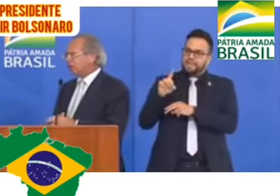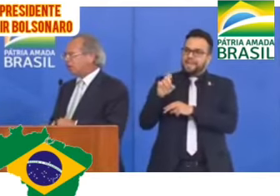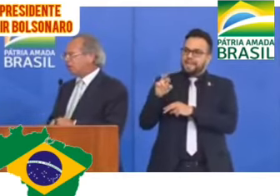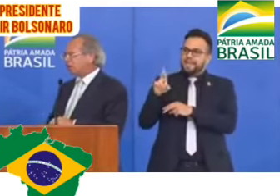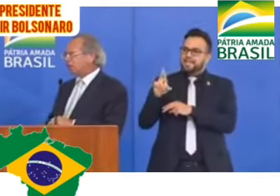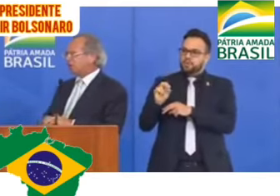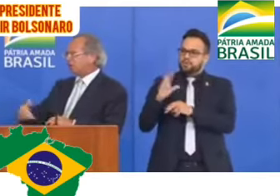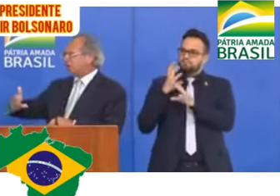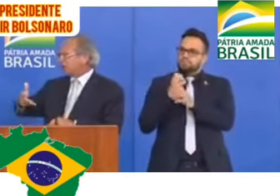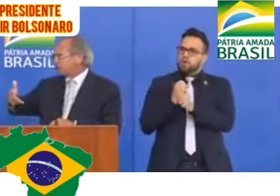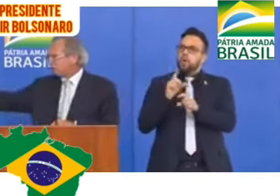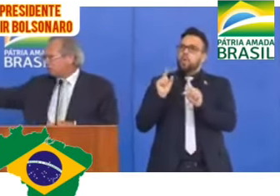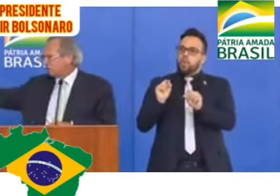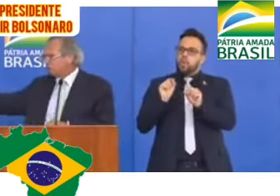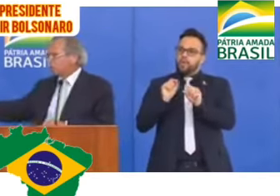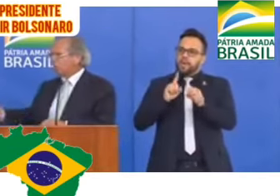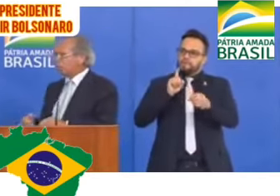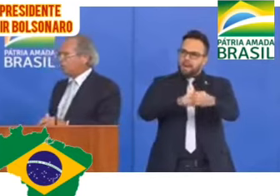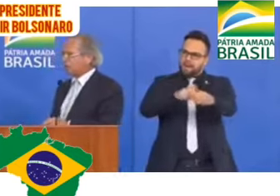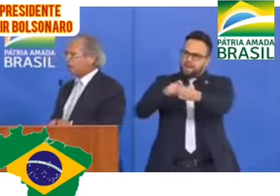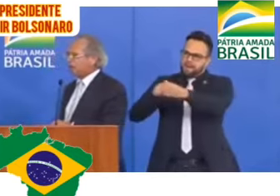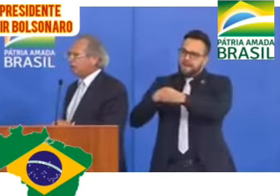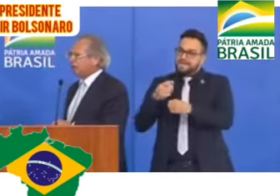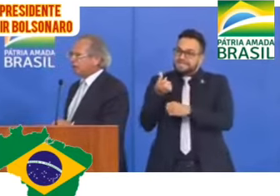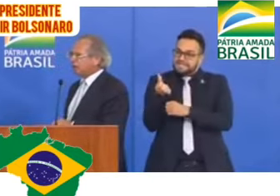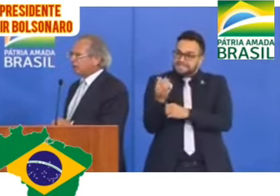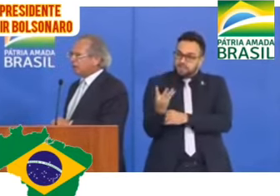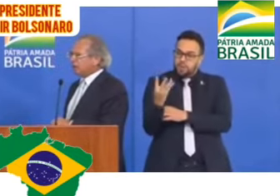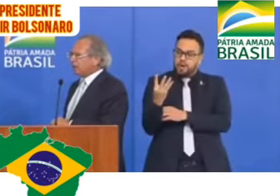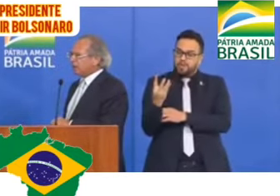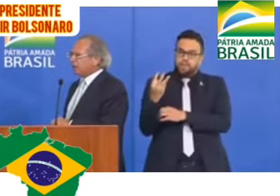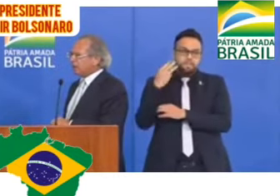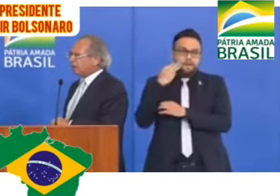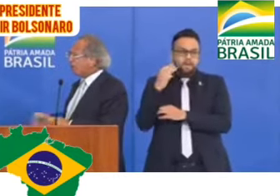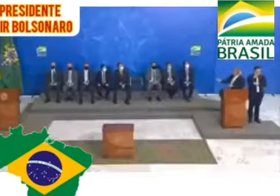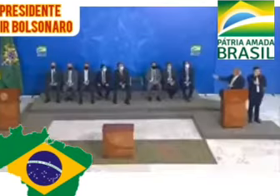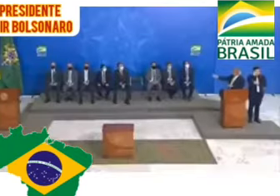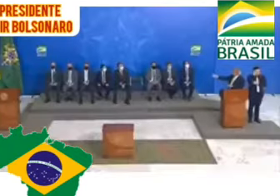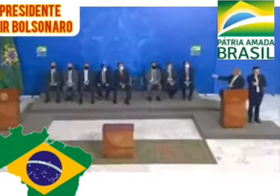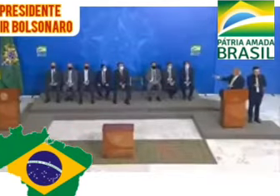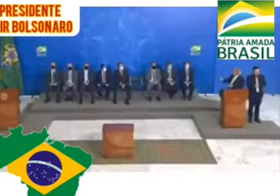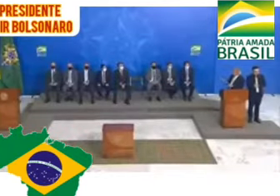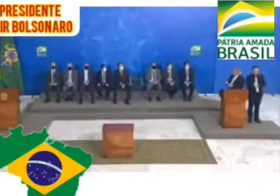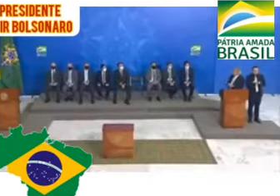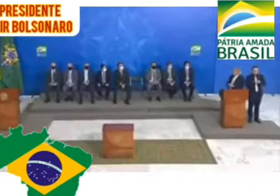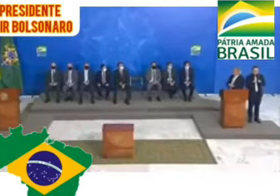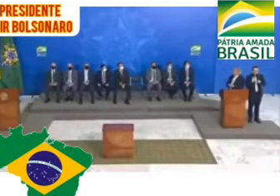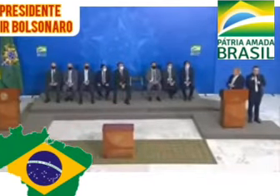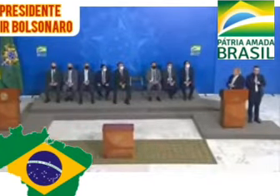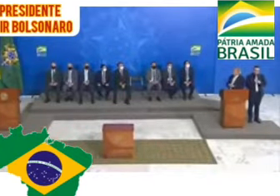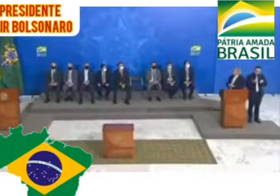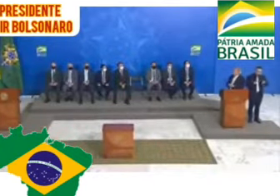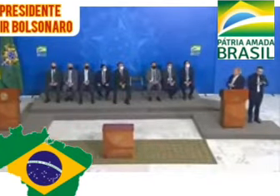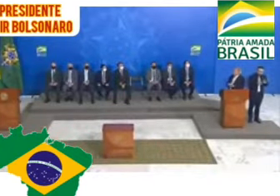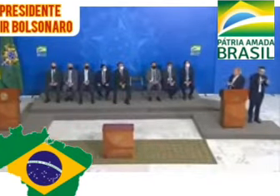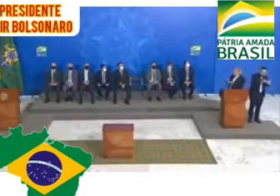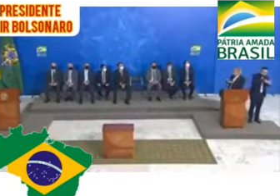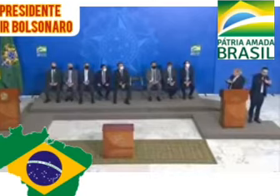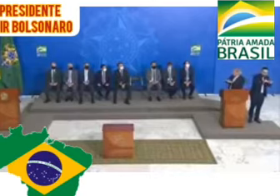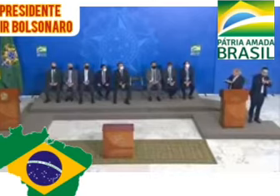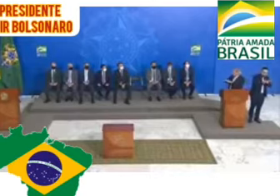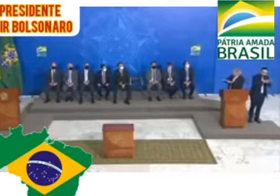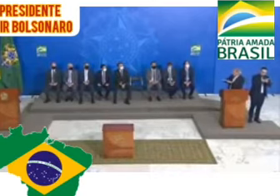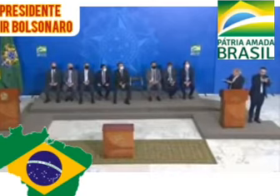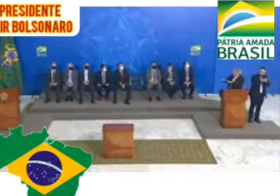digitalizou 64 milhões de brasileiros, atingiu todo mundo na ponta. Estamos estudando isso, o presidente estava hoje nos instruindo exatamente